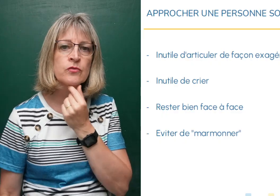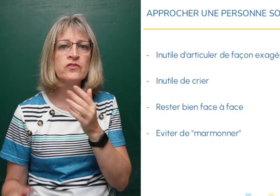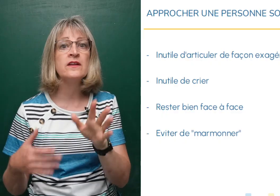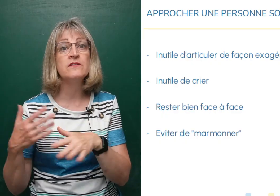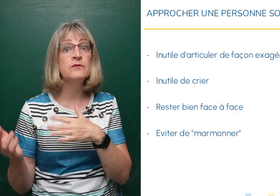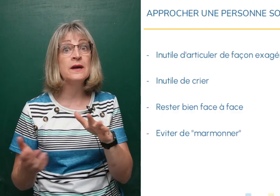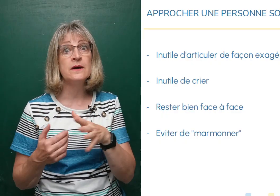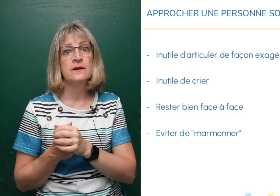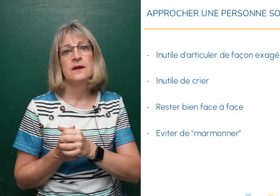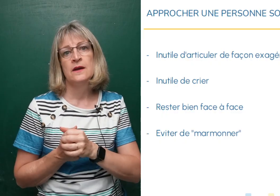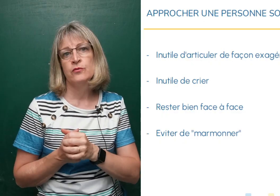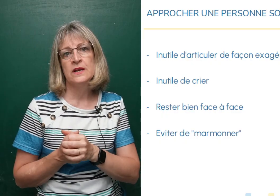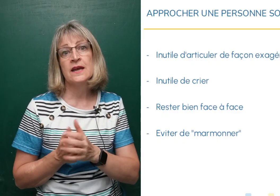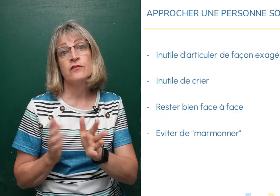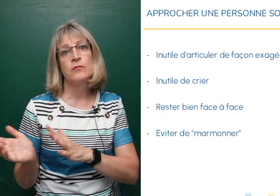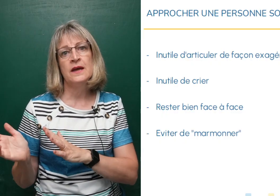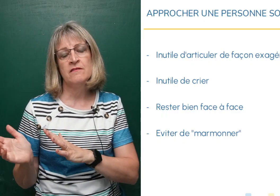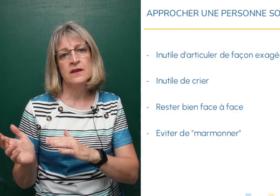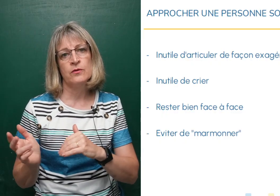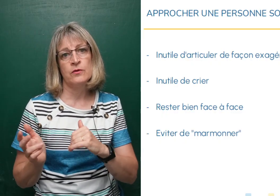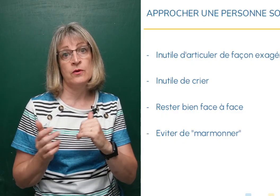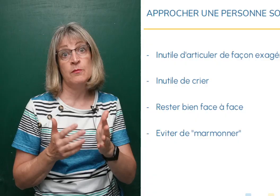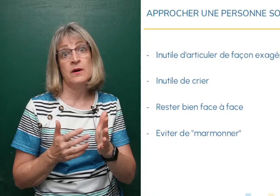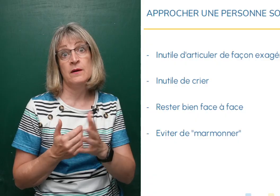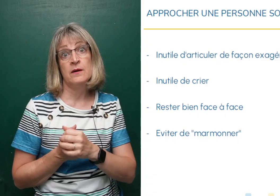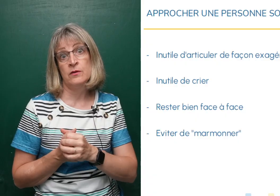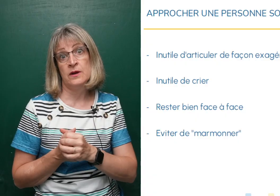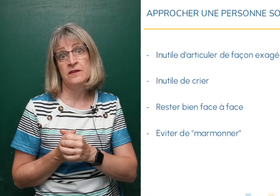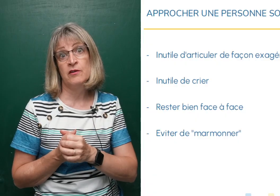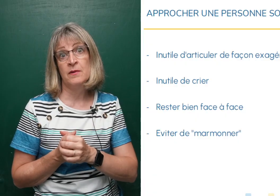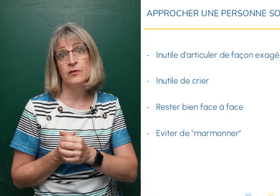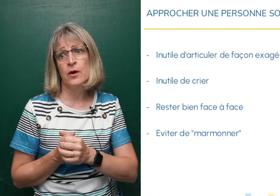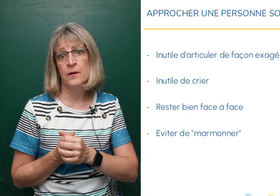entretiens individuels, hein, toutes les 4 semaines avec un des formateurs.